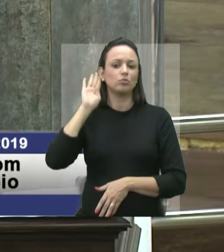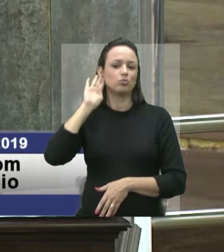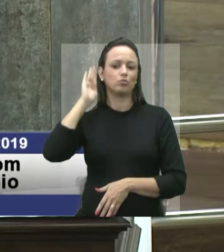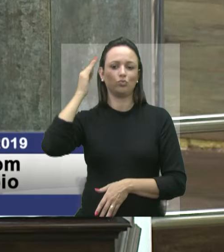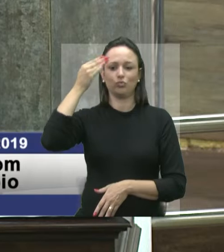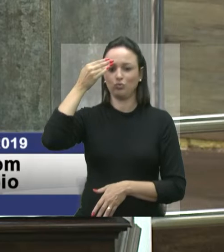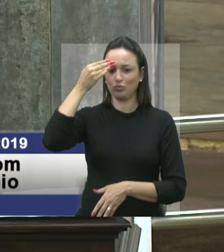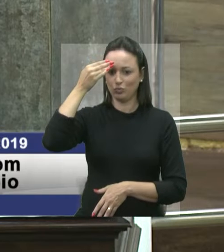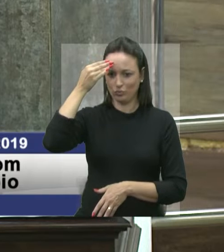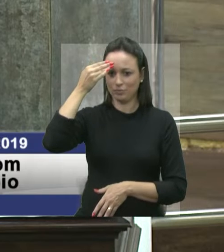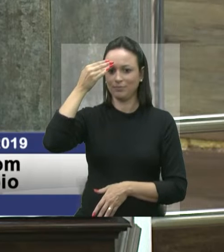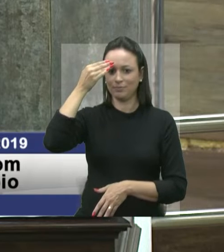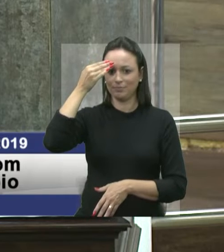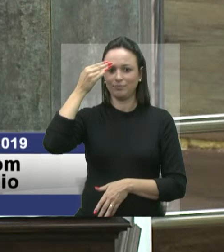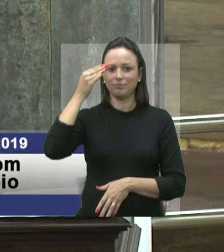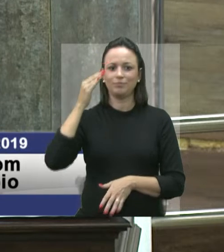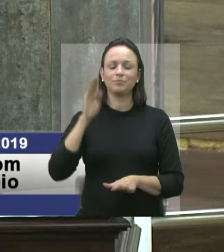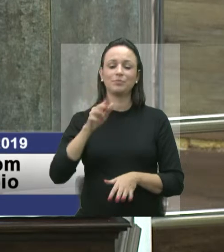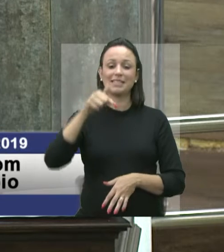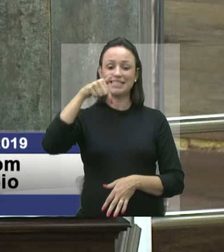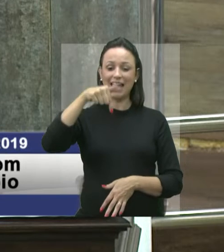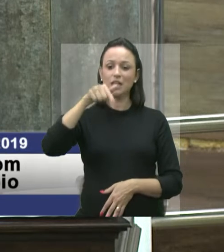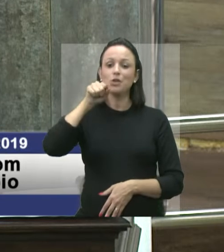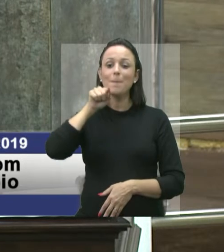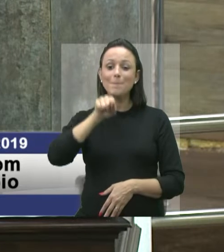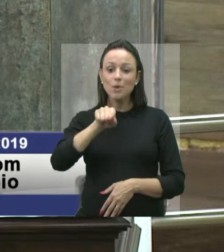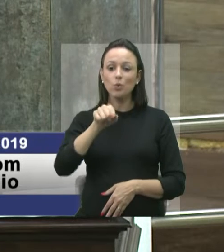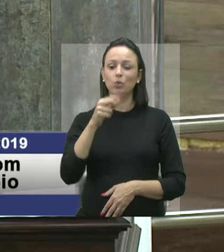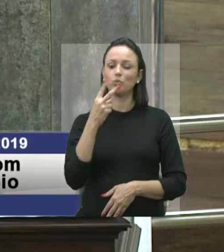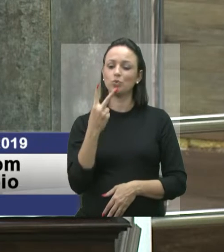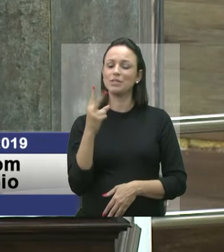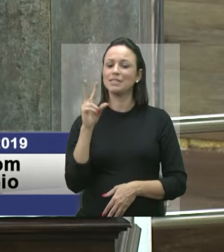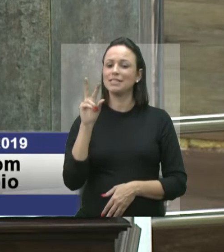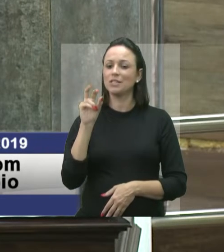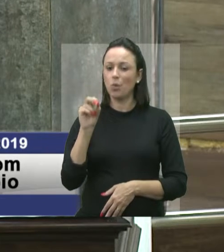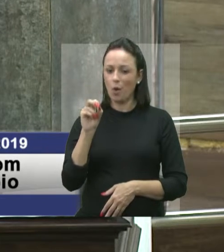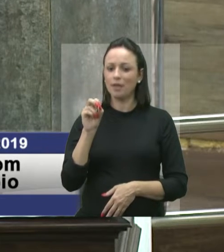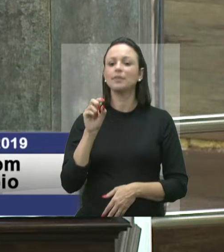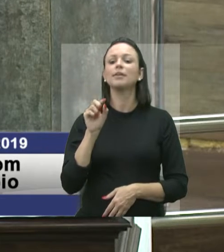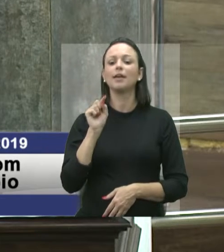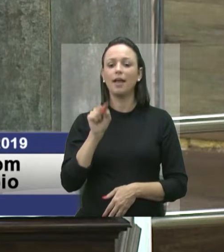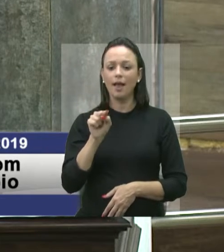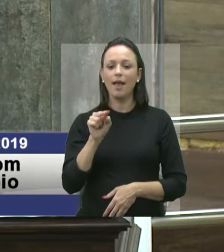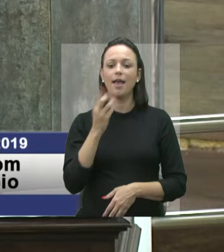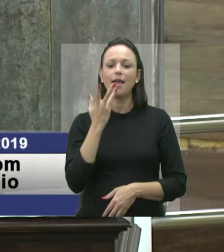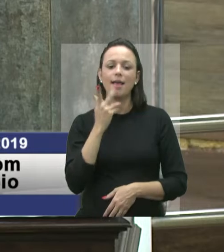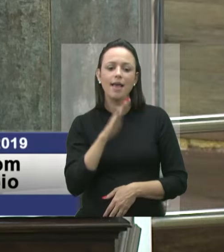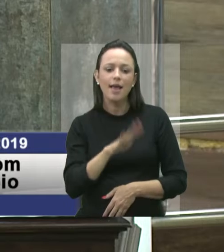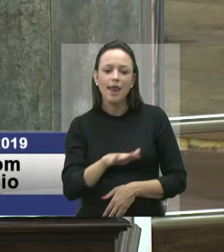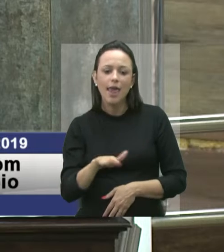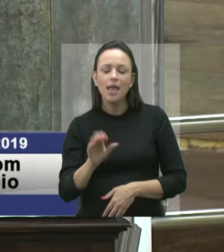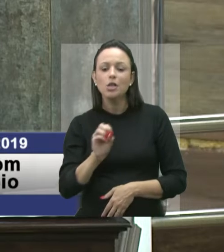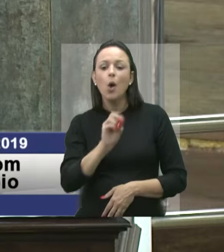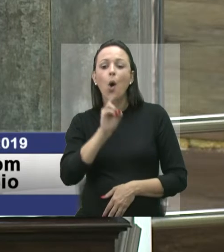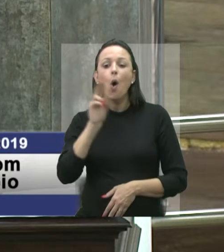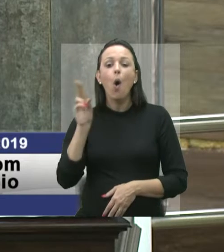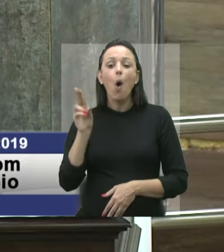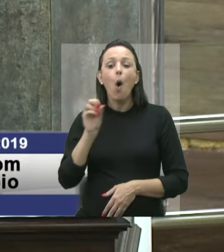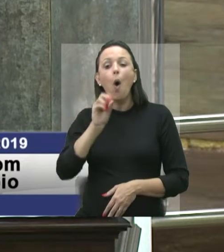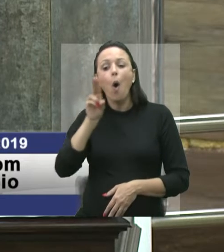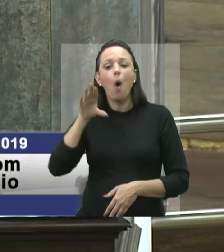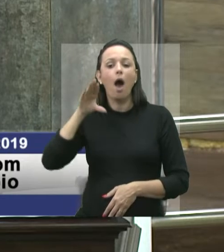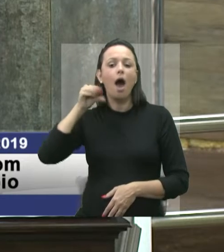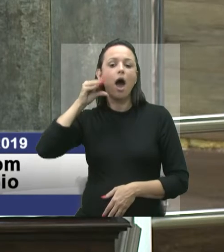sendo que destas, cerca de 7.250 são crianças ou adolescentes.